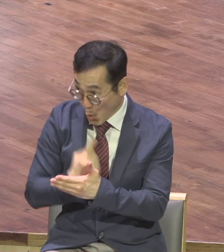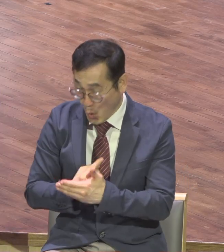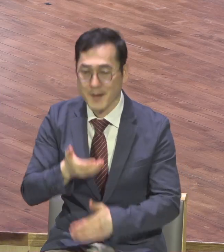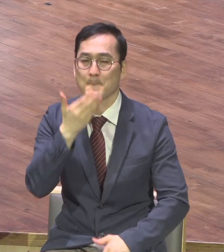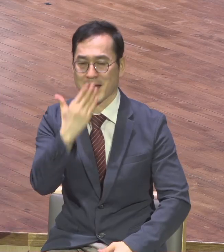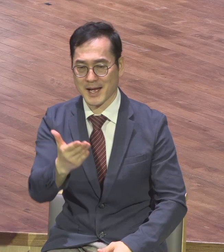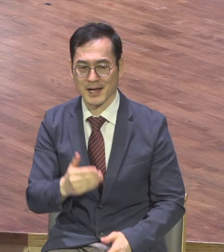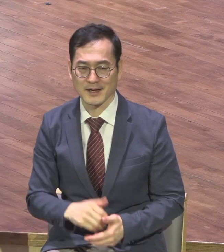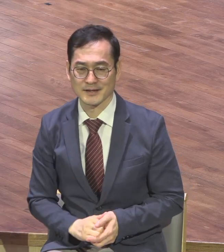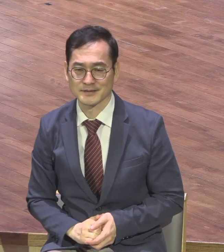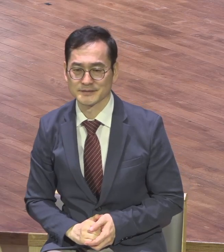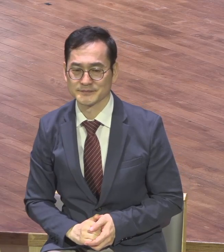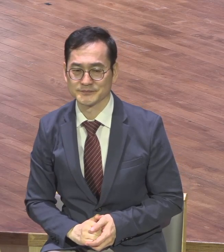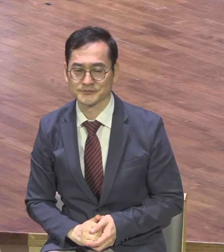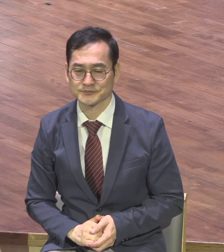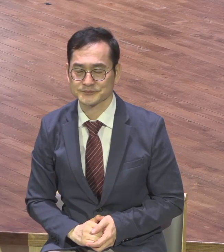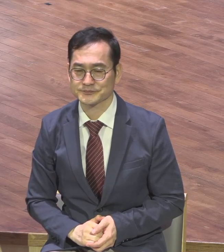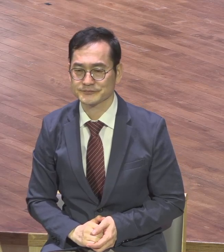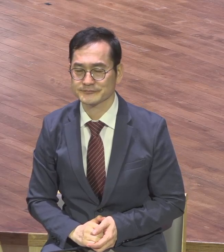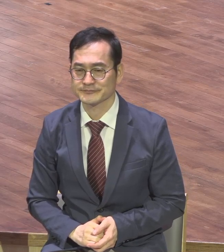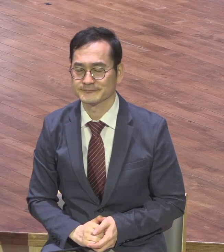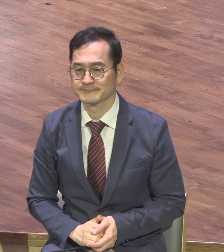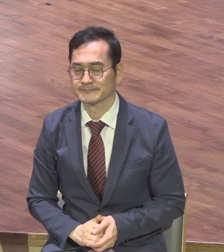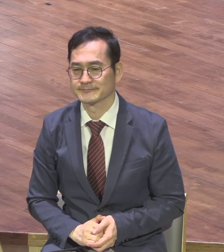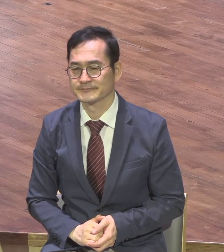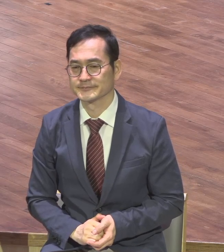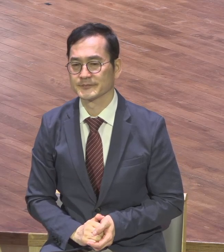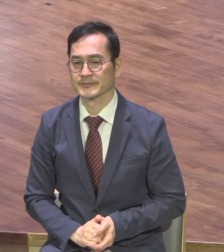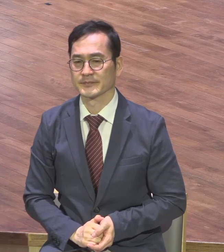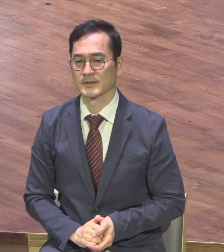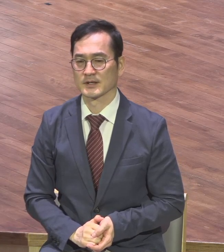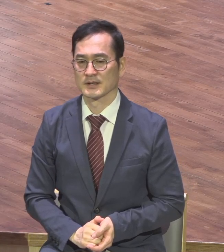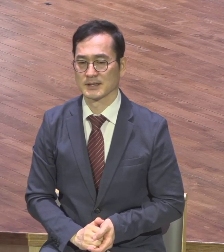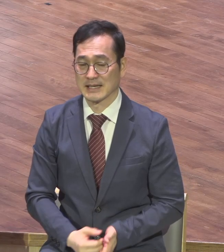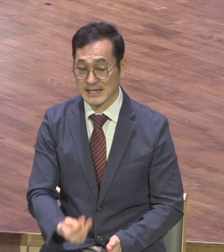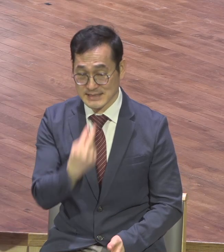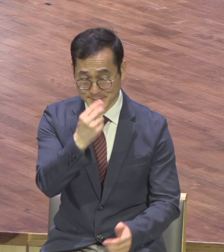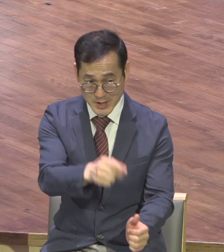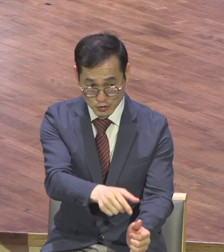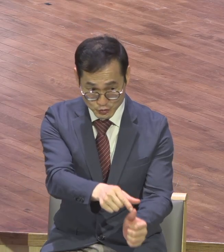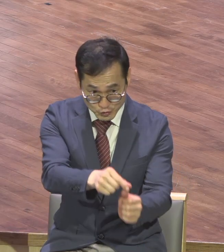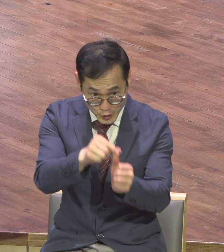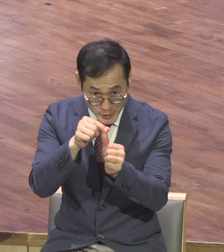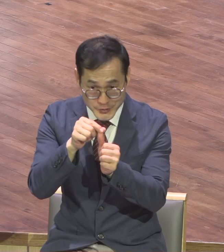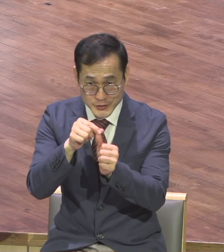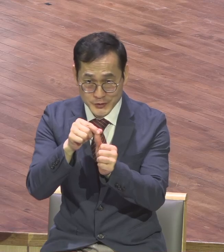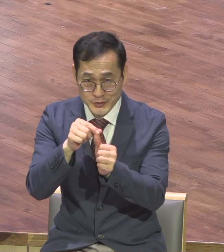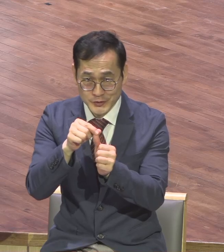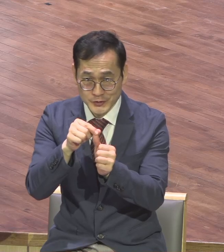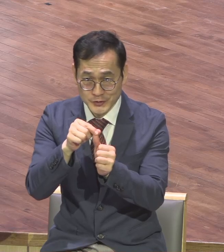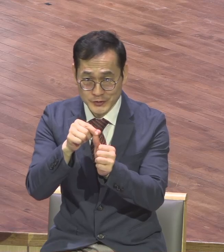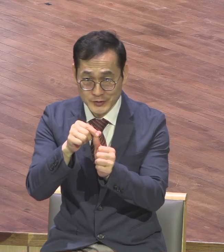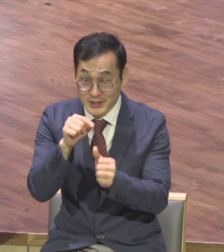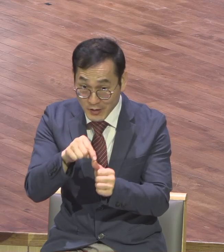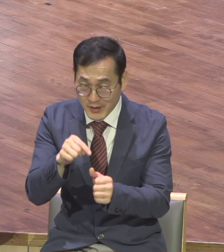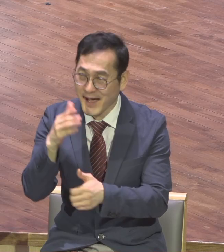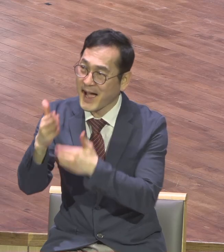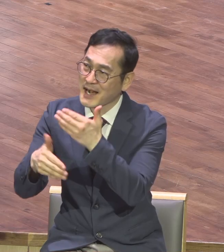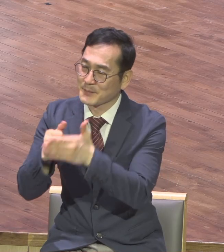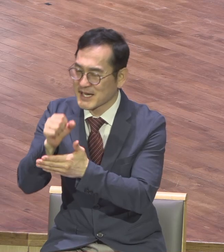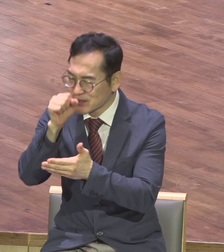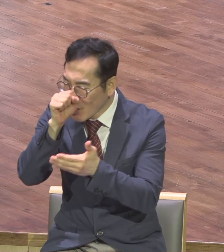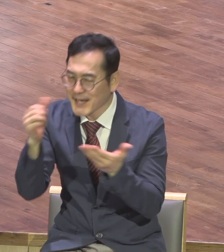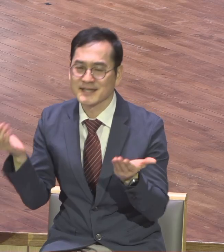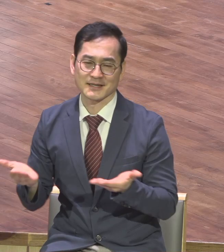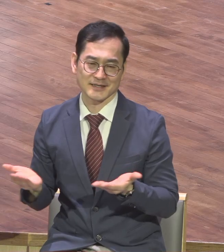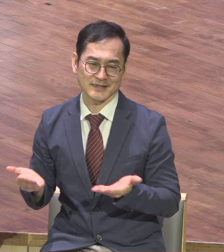영계 모든 성도들 삶의 현장에서 이런 생명 살리는 하나님의 선한 일 이거 안